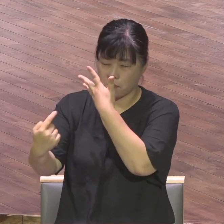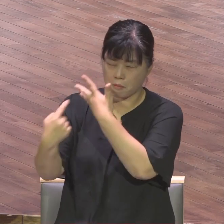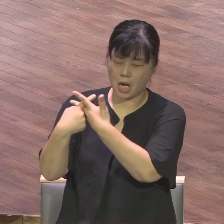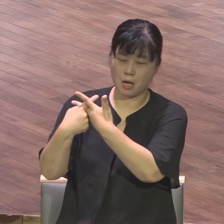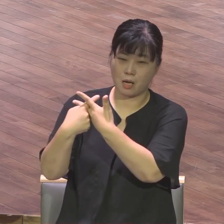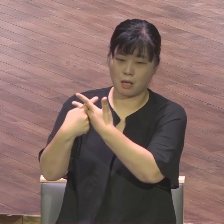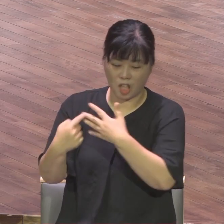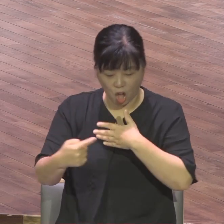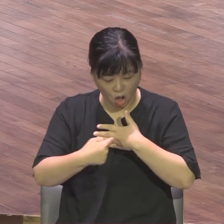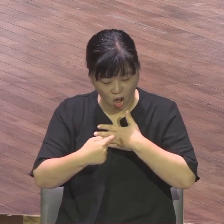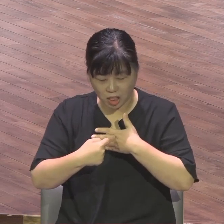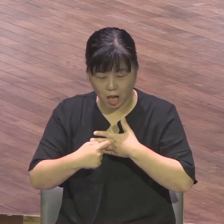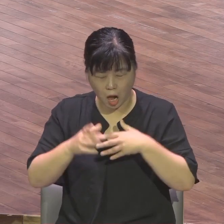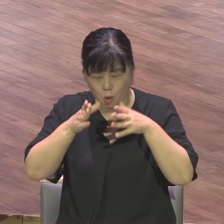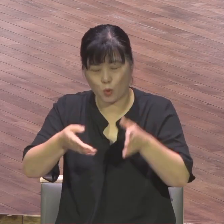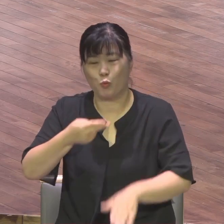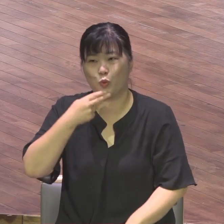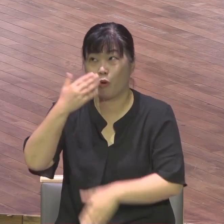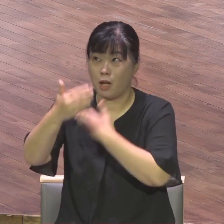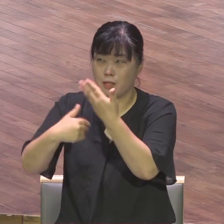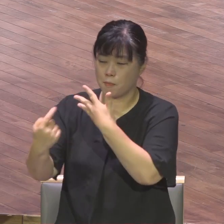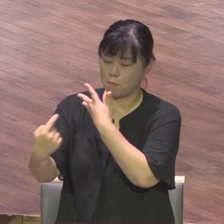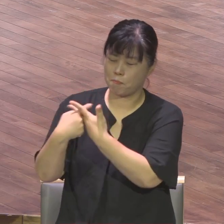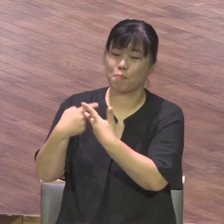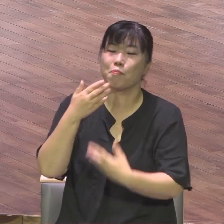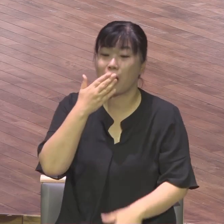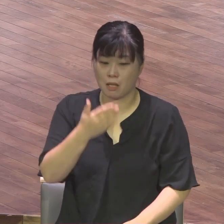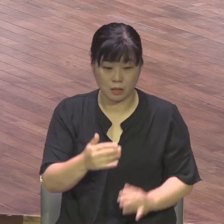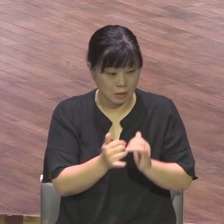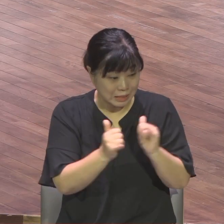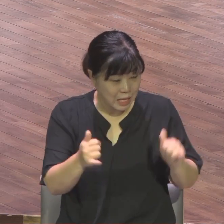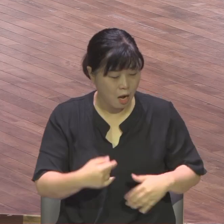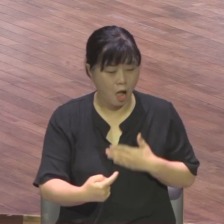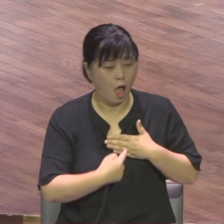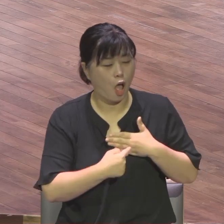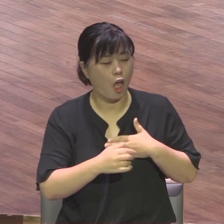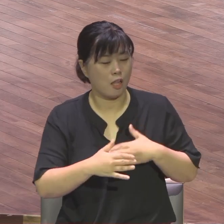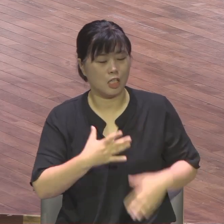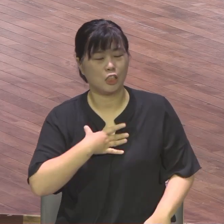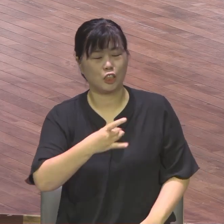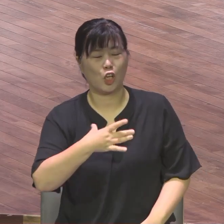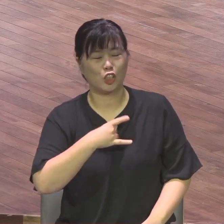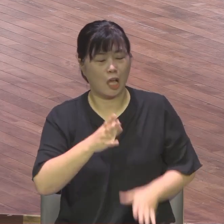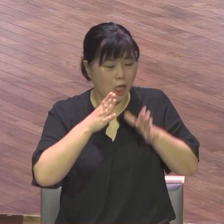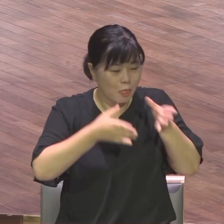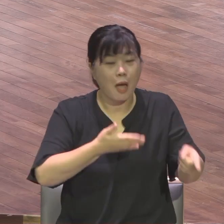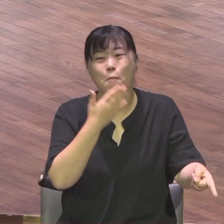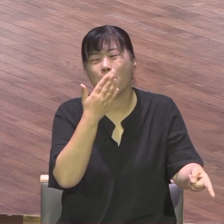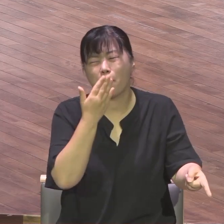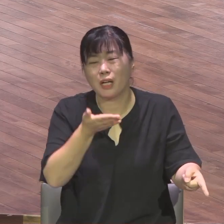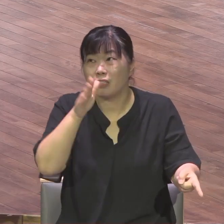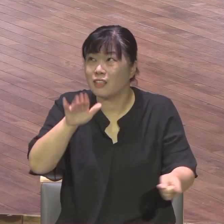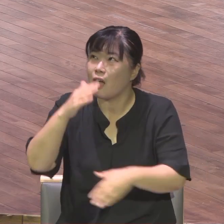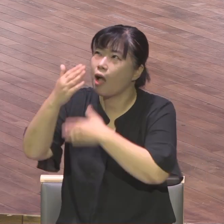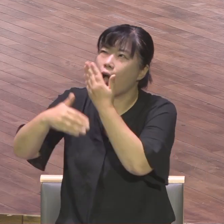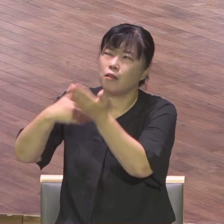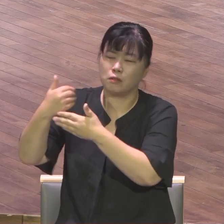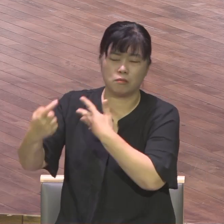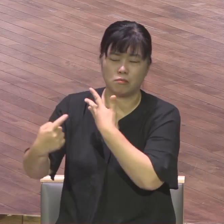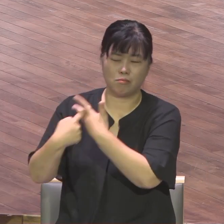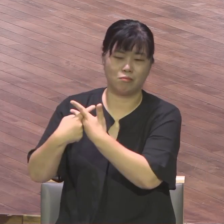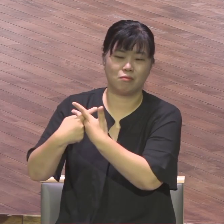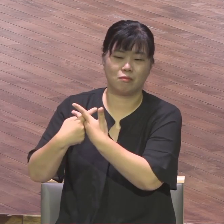중심을 보시느니라. 사람은 외모를 보지만 하나님 중심을 봐요. 우리 중심이 중요합니다.